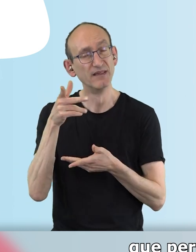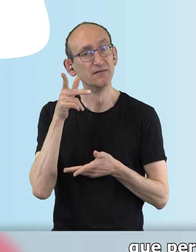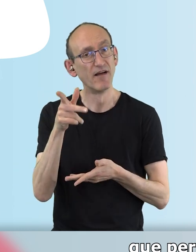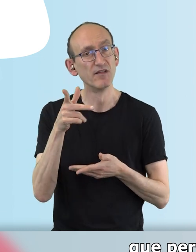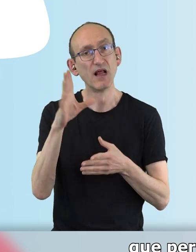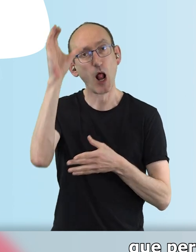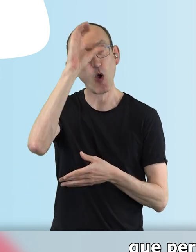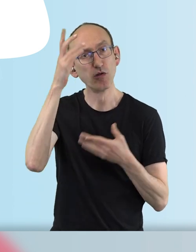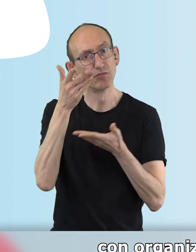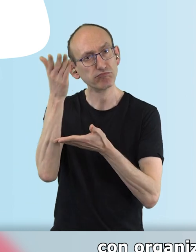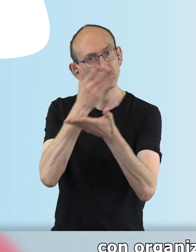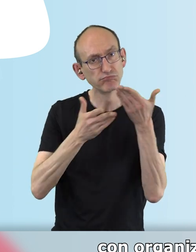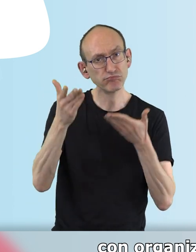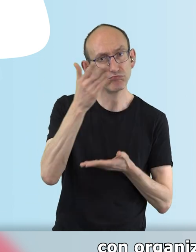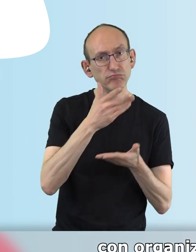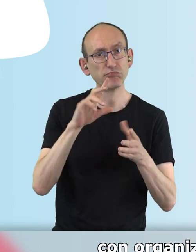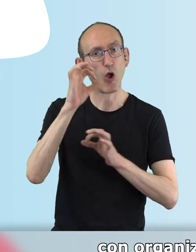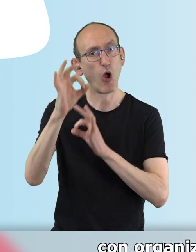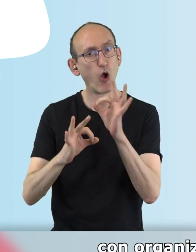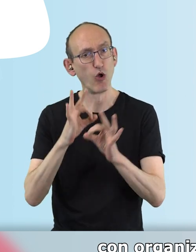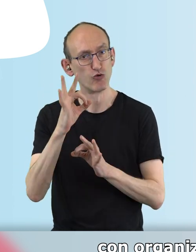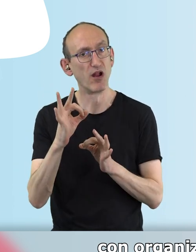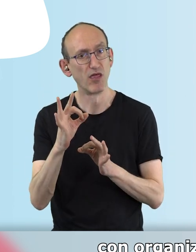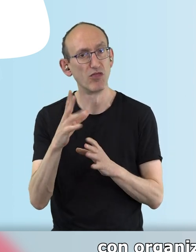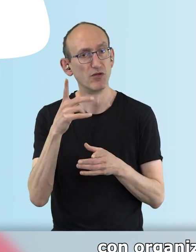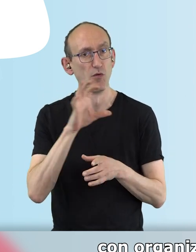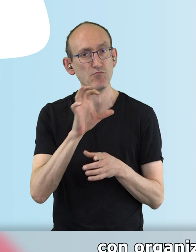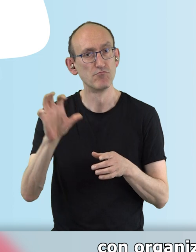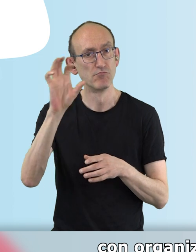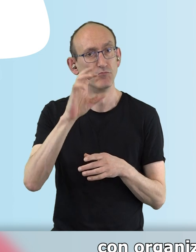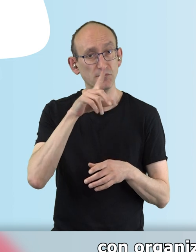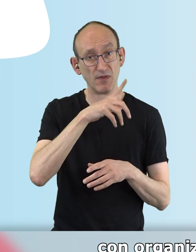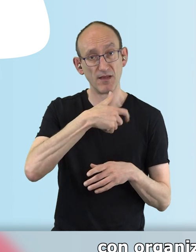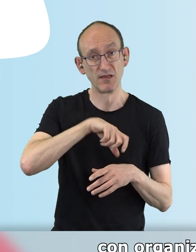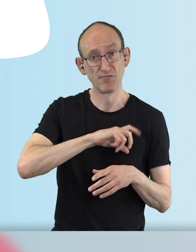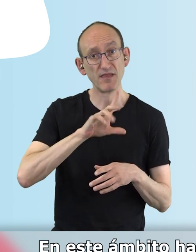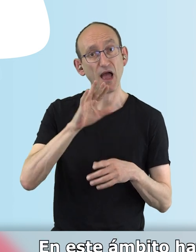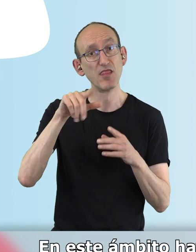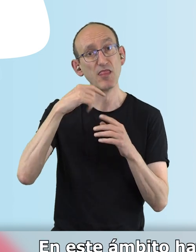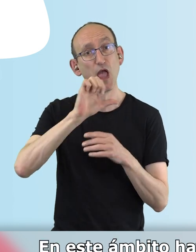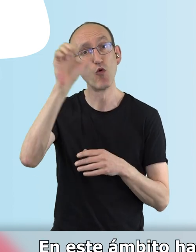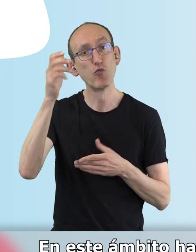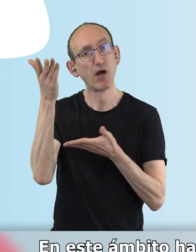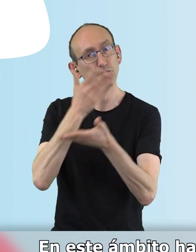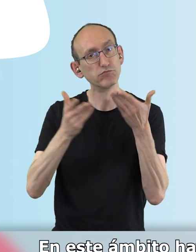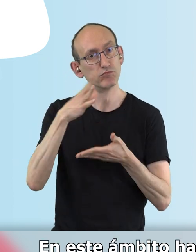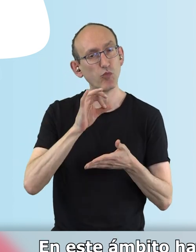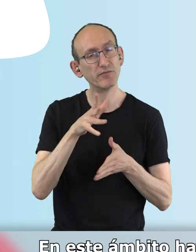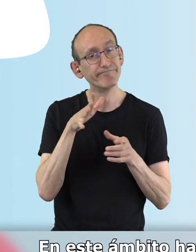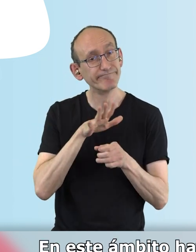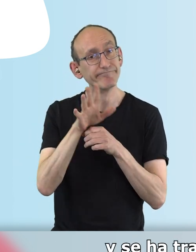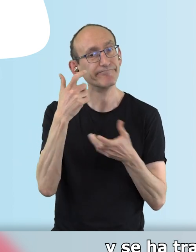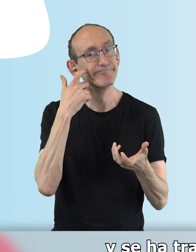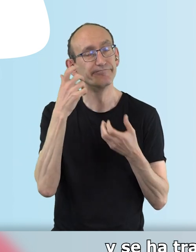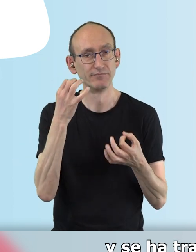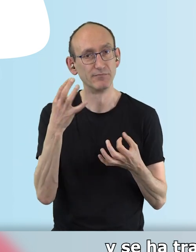que intercambiemos conocimientos con organizaciones de otros puntos del país y de Europa. En este ámbito hay que destacar